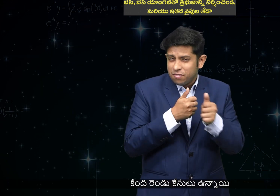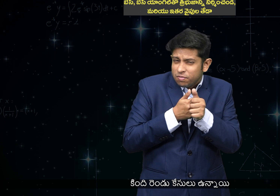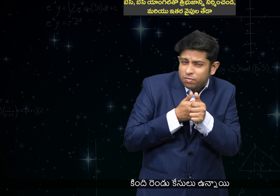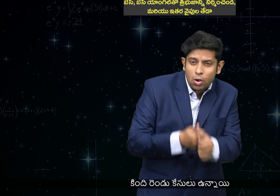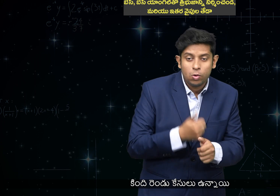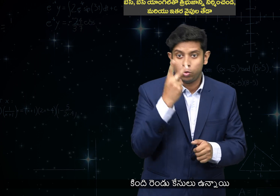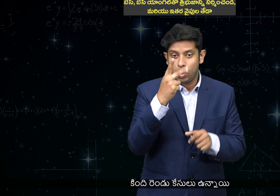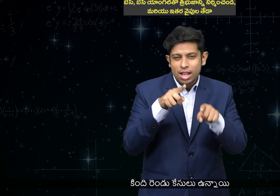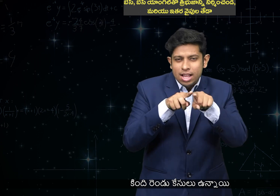కేసులు ఉన్నాయి.